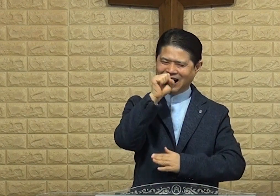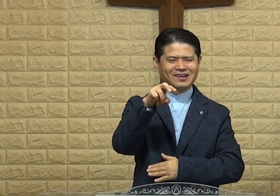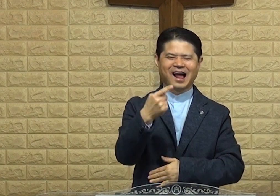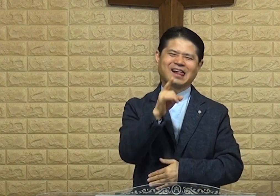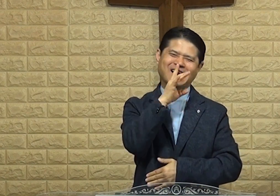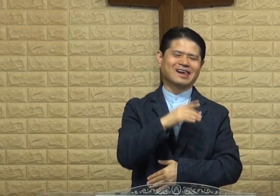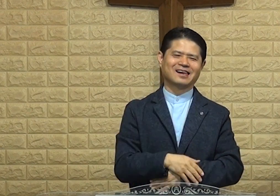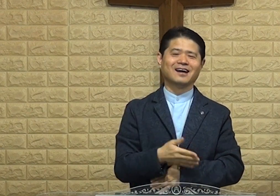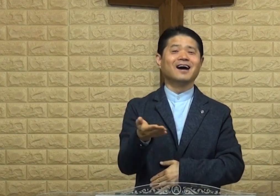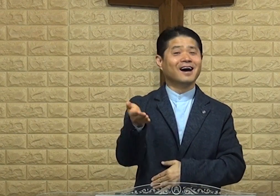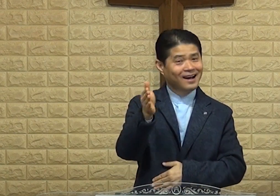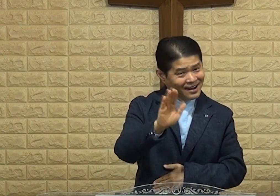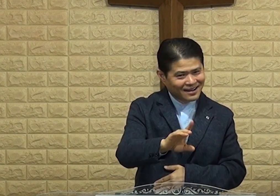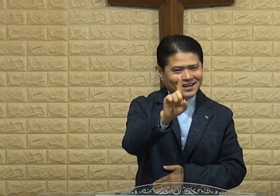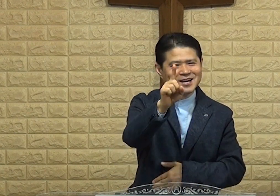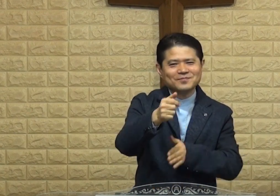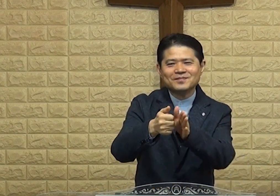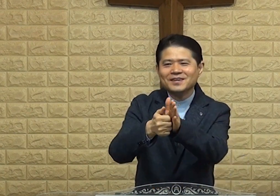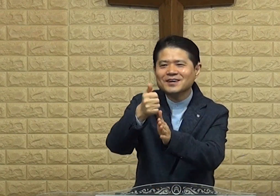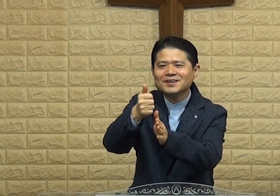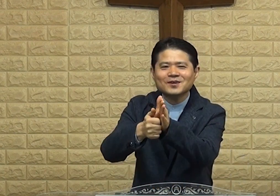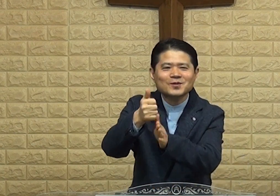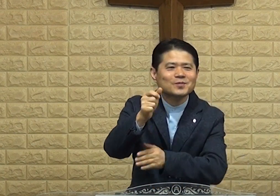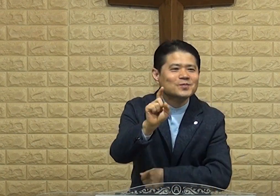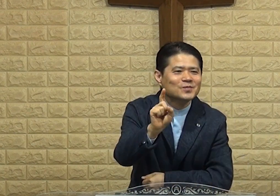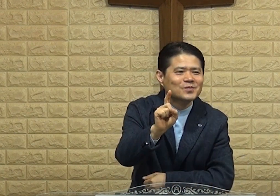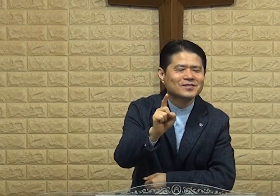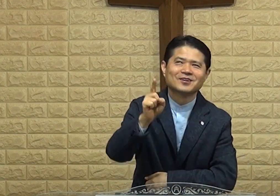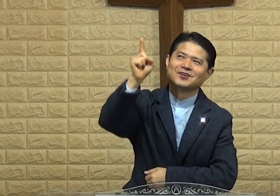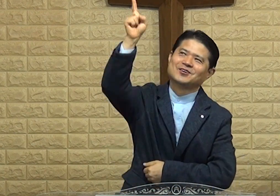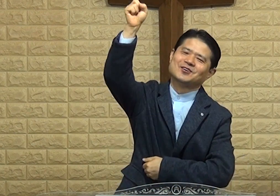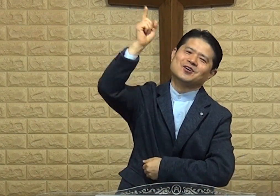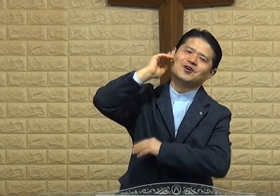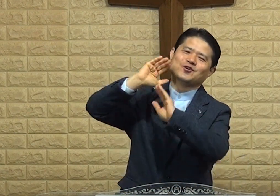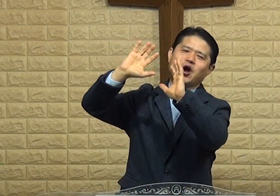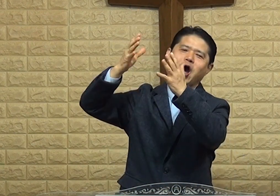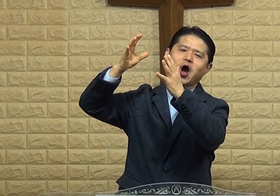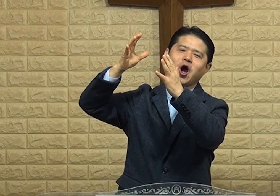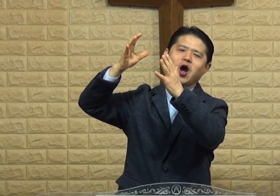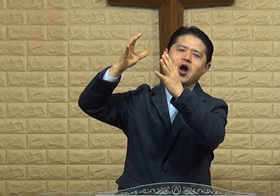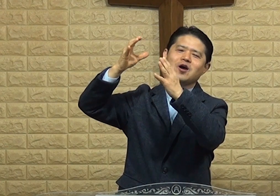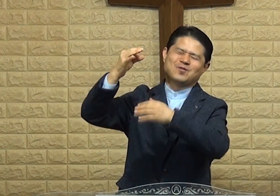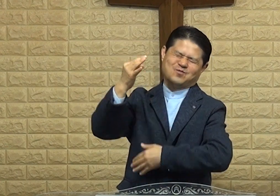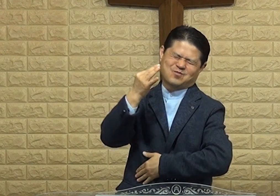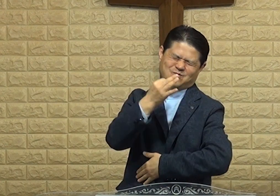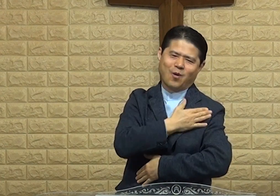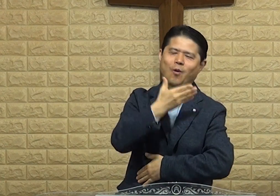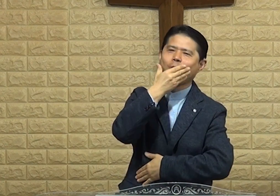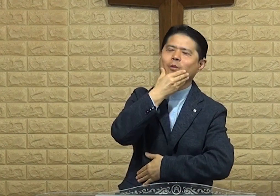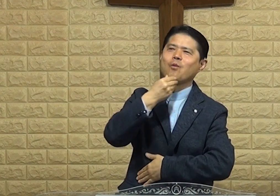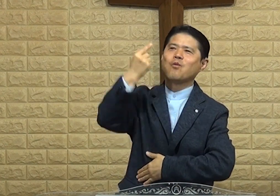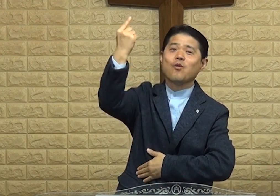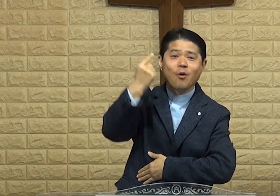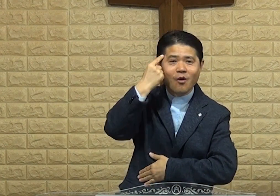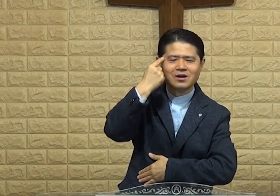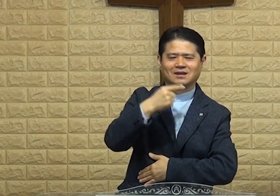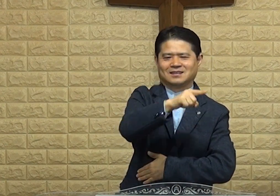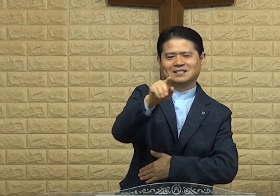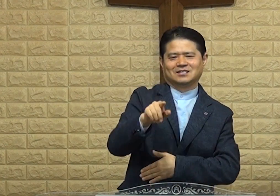집을 살 수조차 없는 현실이지만 단 한 가지 우리의 희망은 하나님 나라에 우리가 부자로서